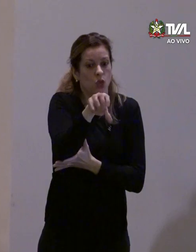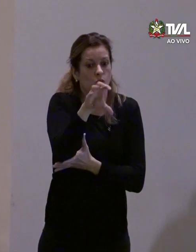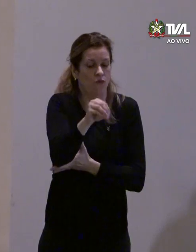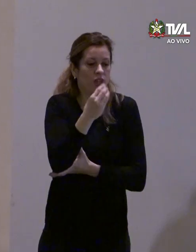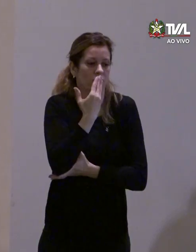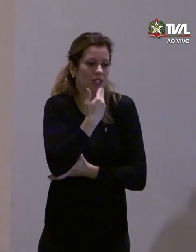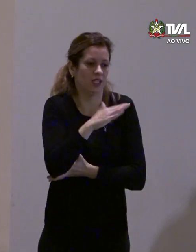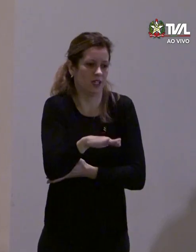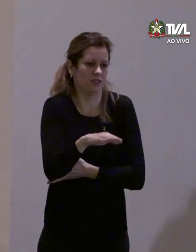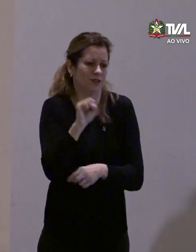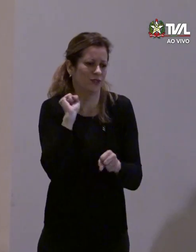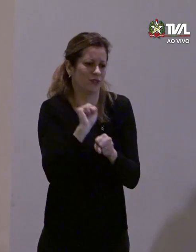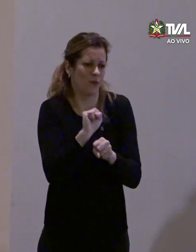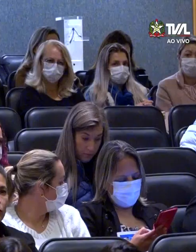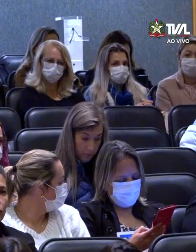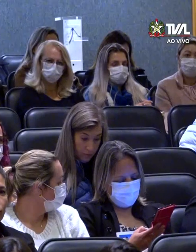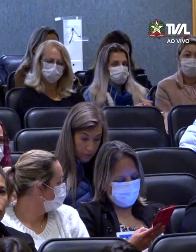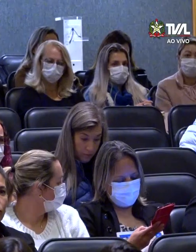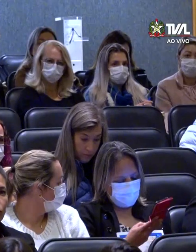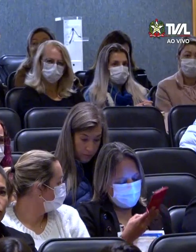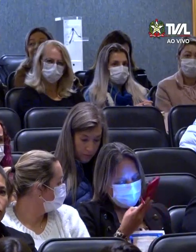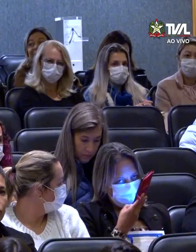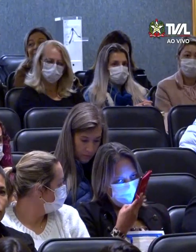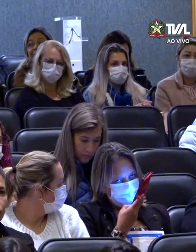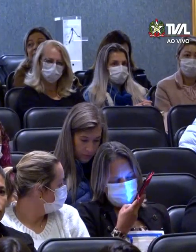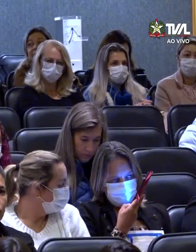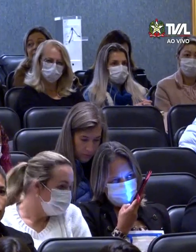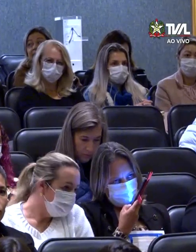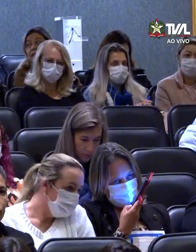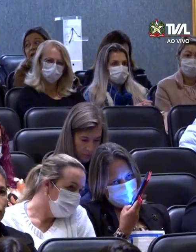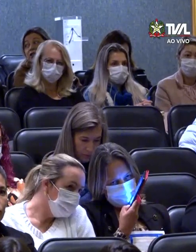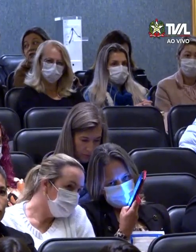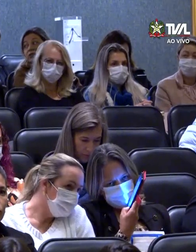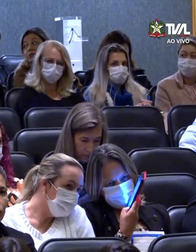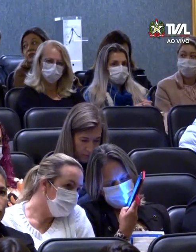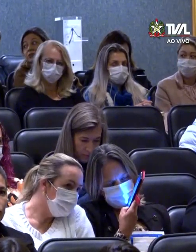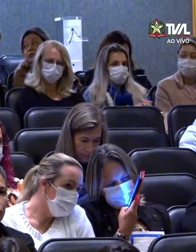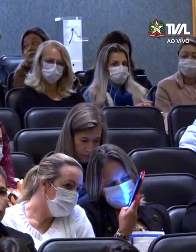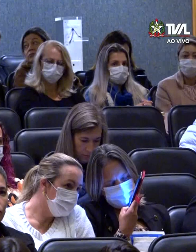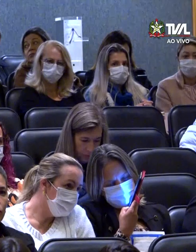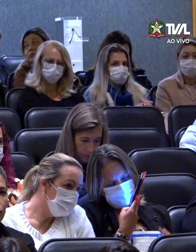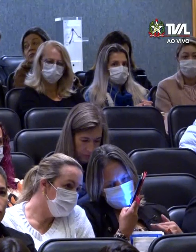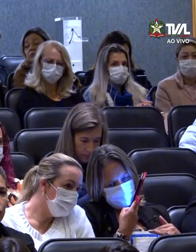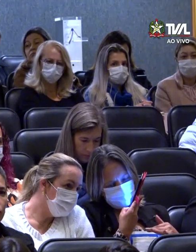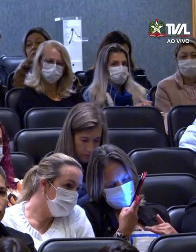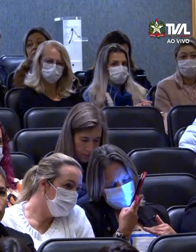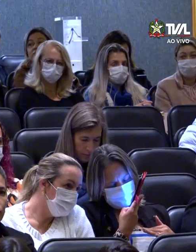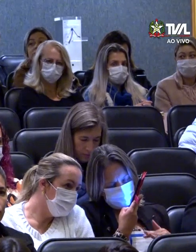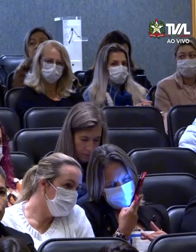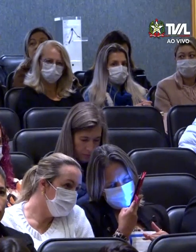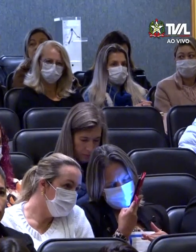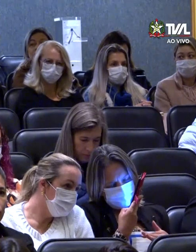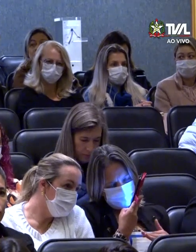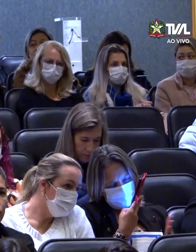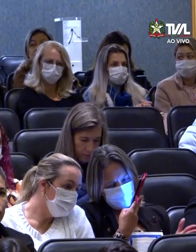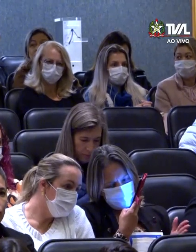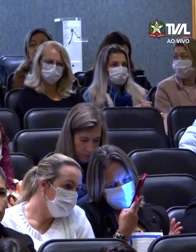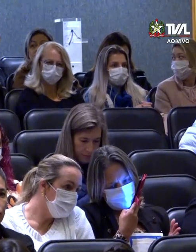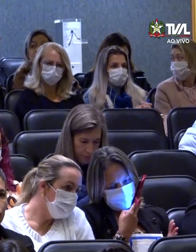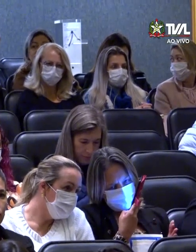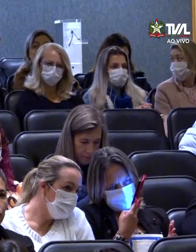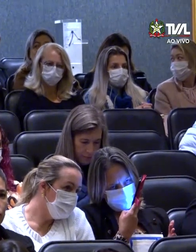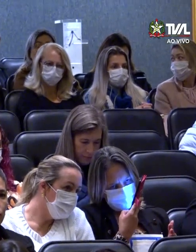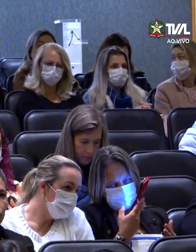e por favor não vamos fazer eu sei que vocês não farão aquele papel do assassino de ideia a foi feito